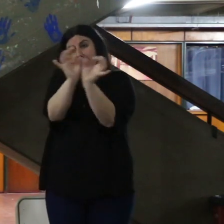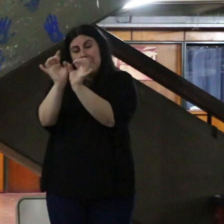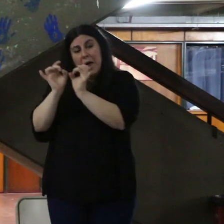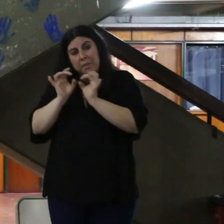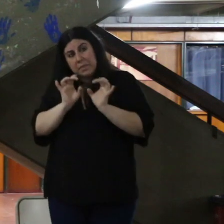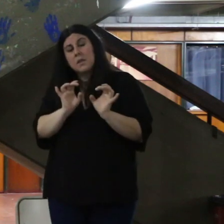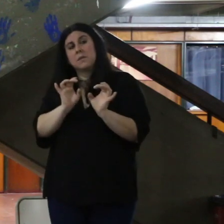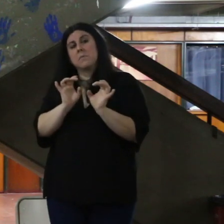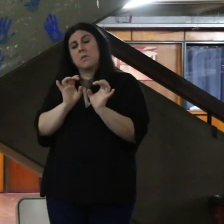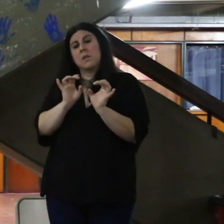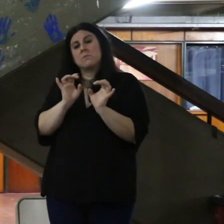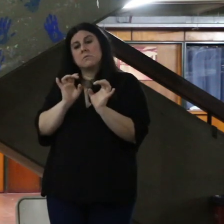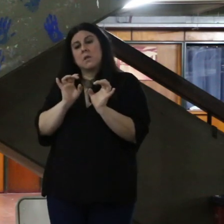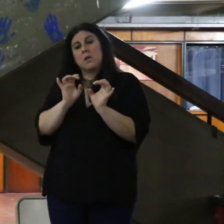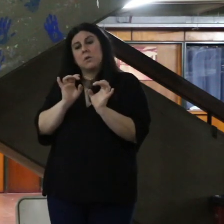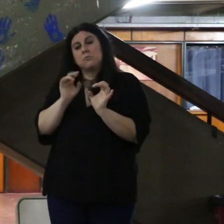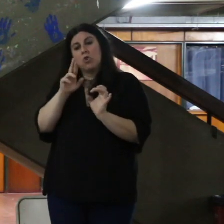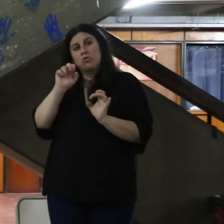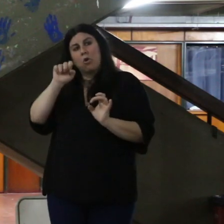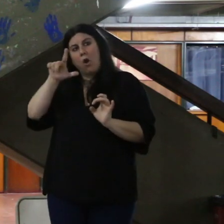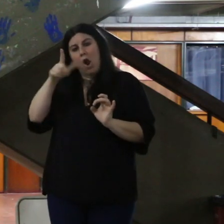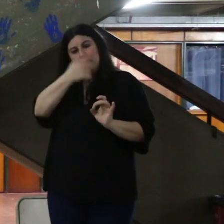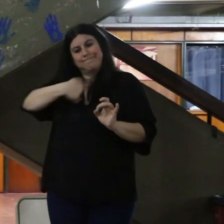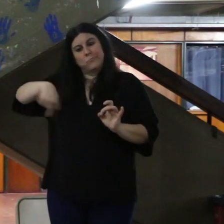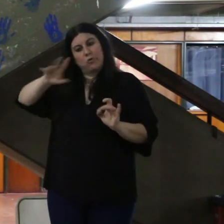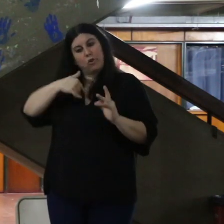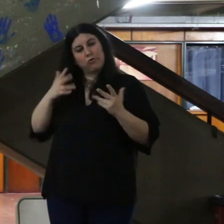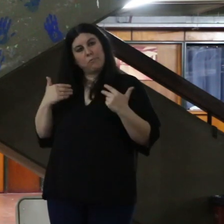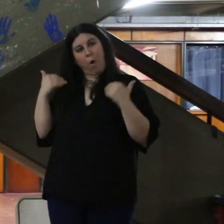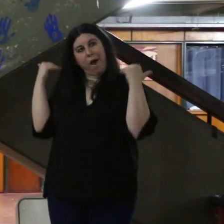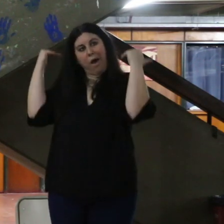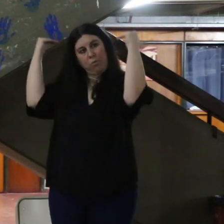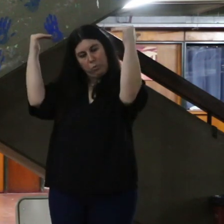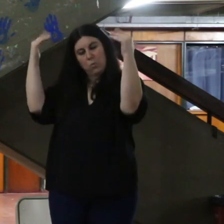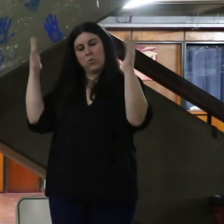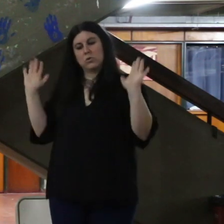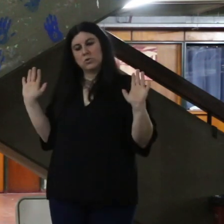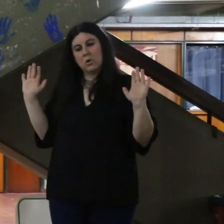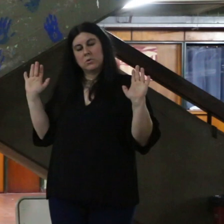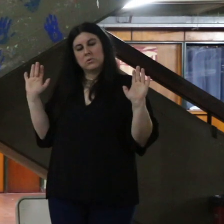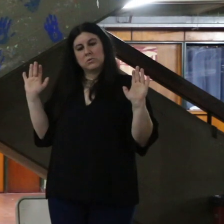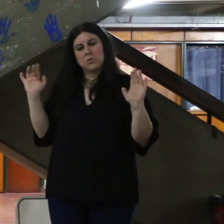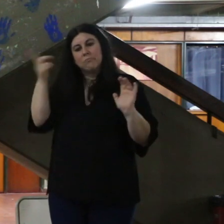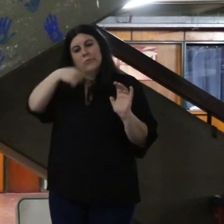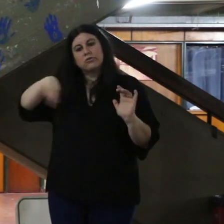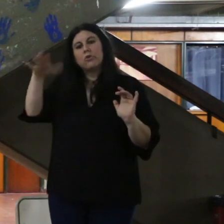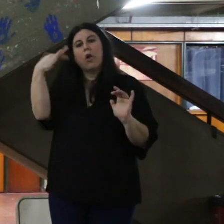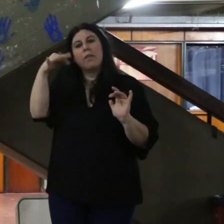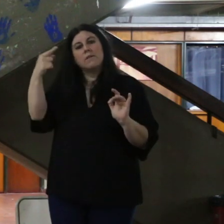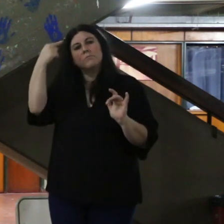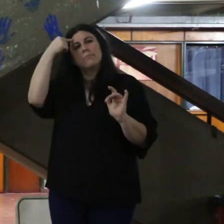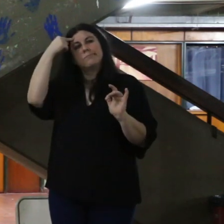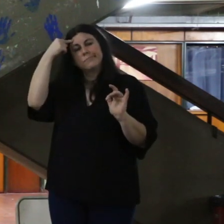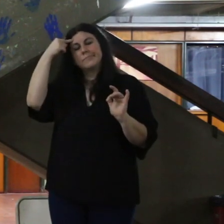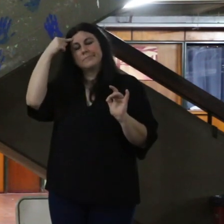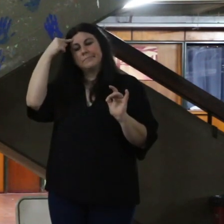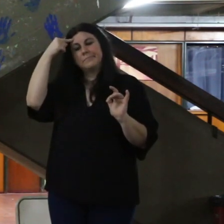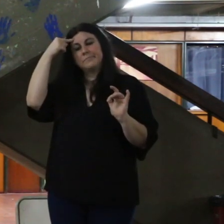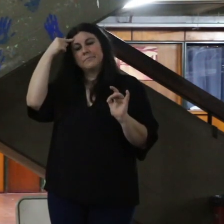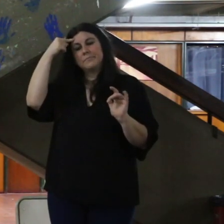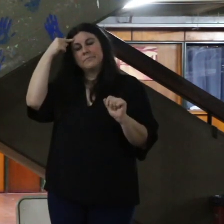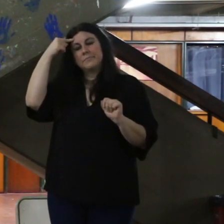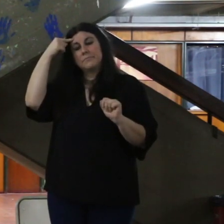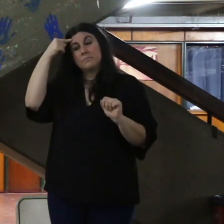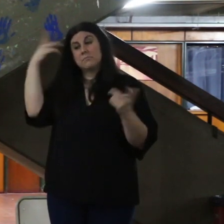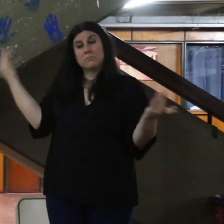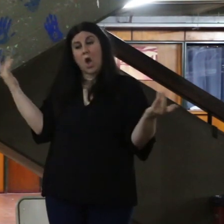una tarea nuestra como adultos es tener en la cabeza que con todos